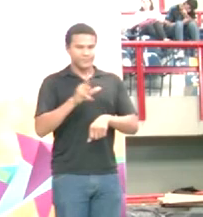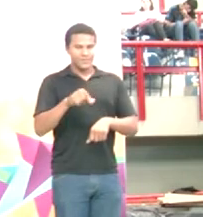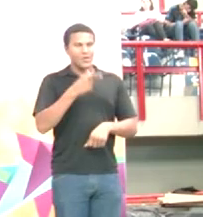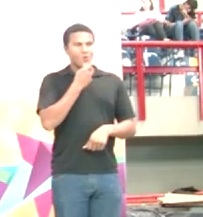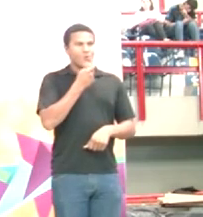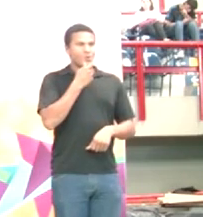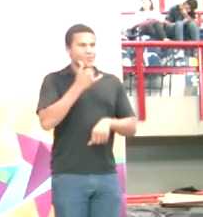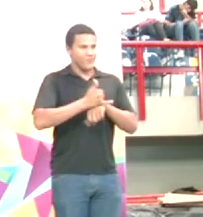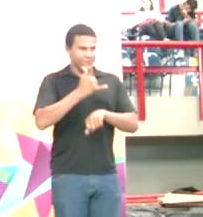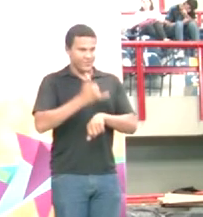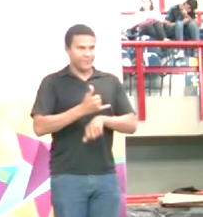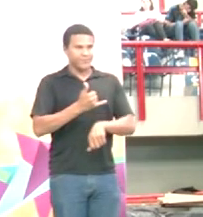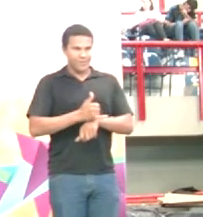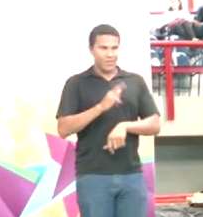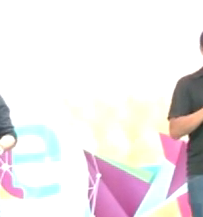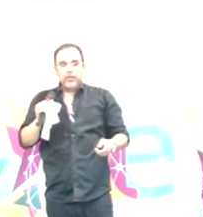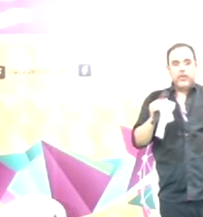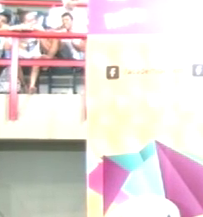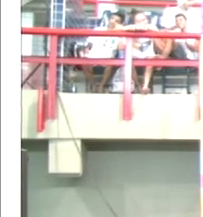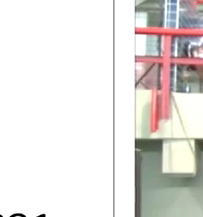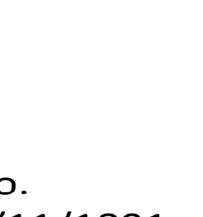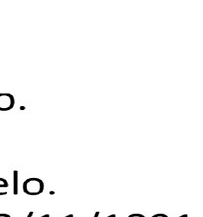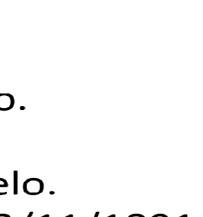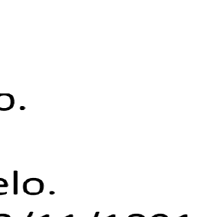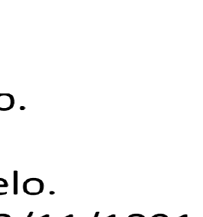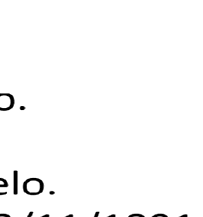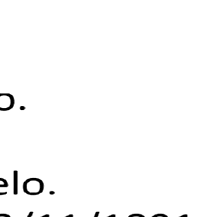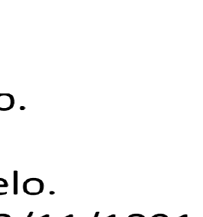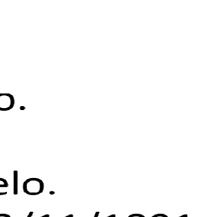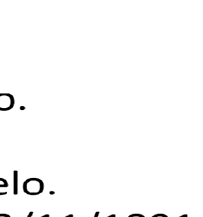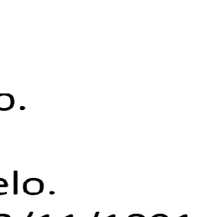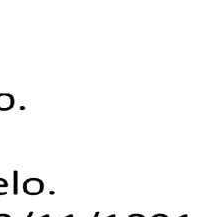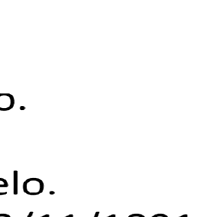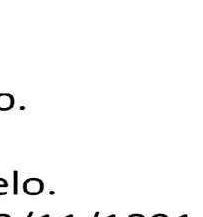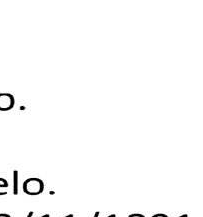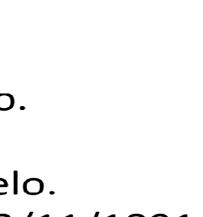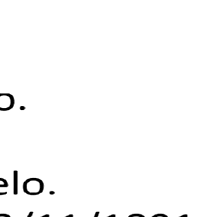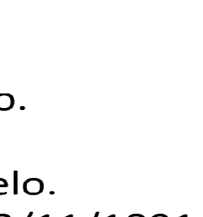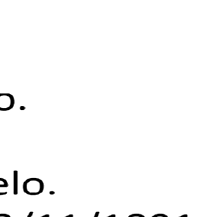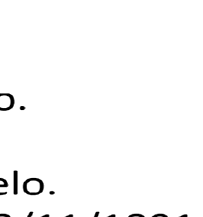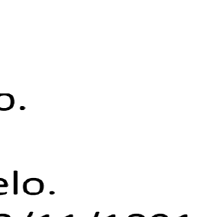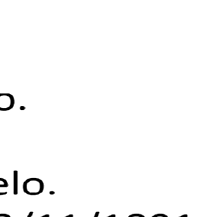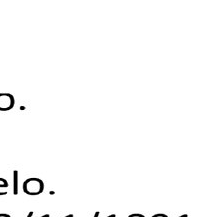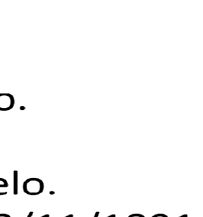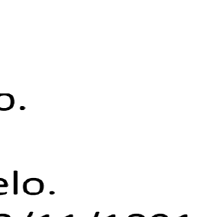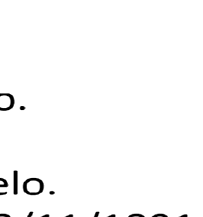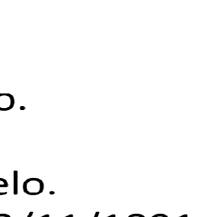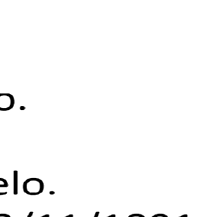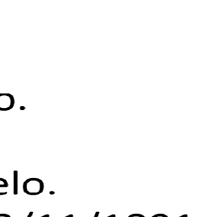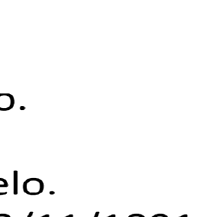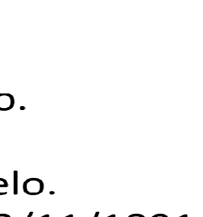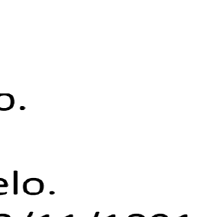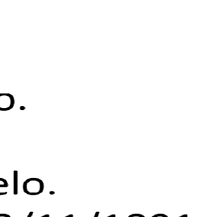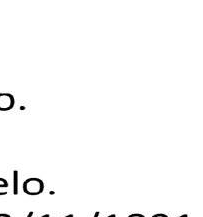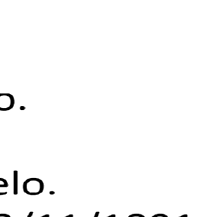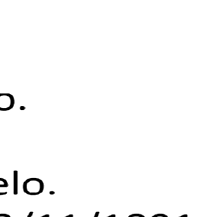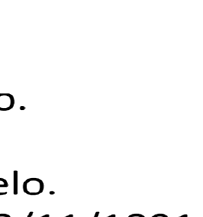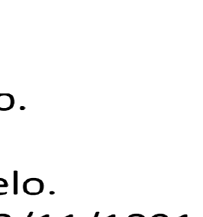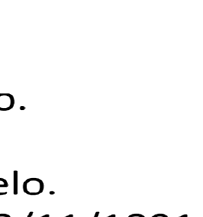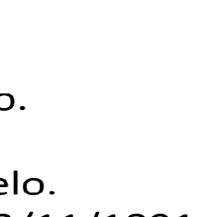o Marechal de Ferro. Vamos lá, Deodoro. Deodoro enfrentou uma crise